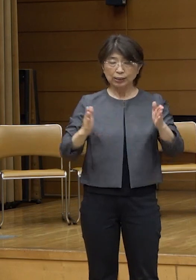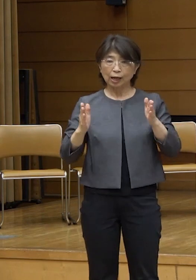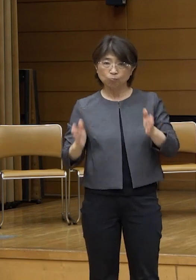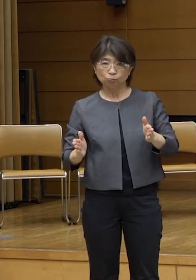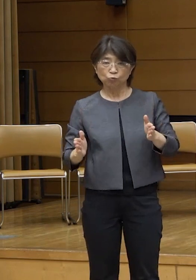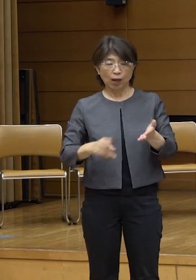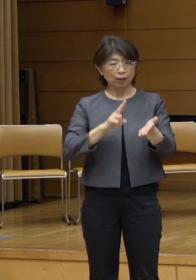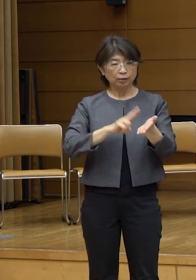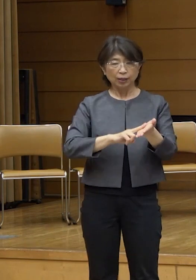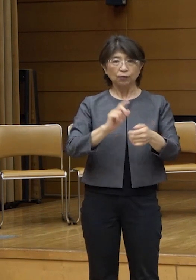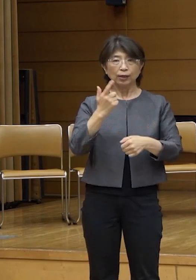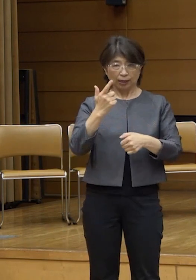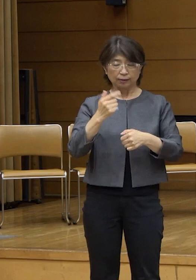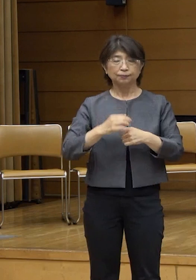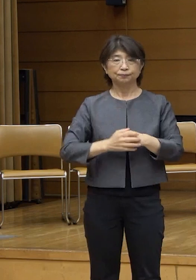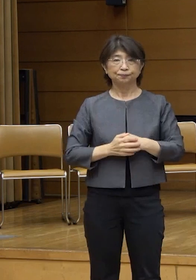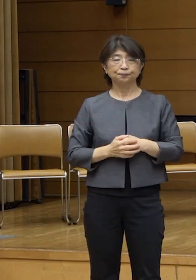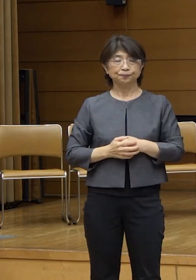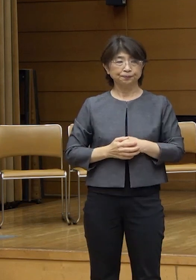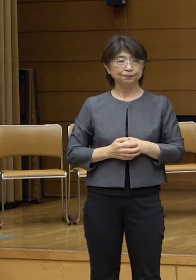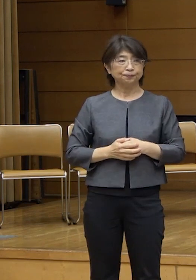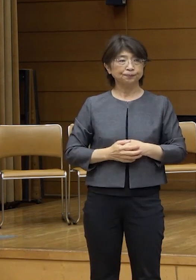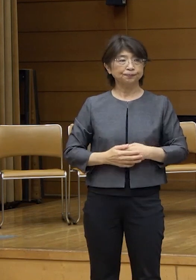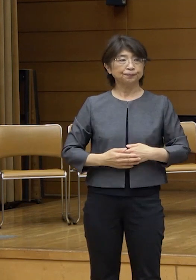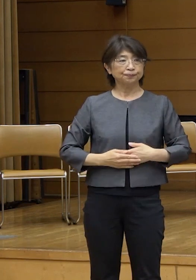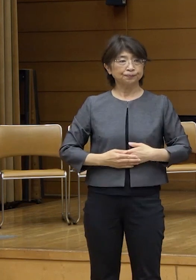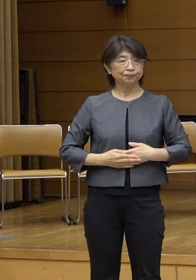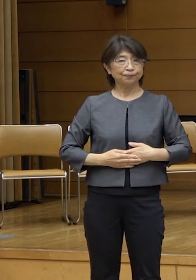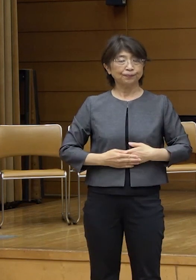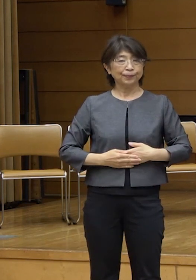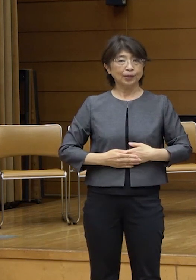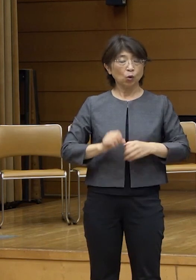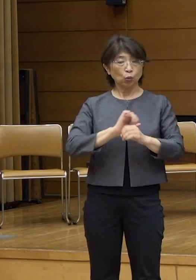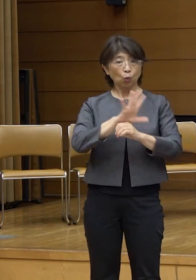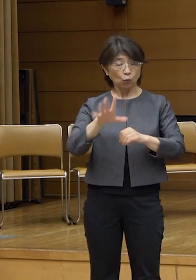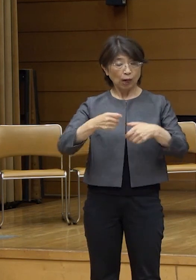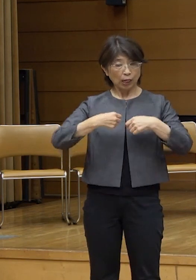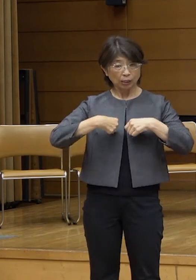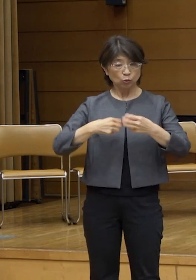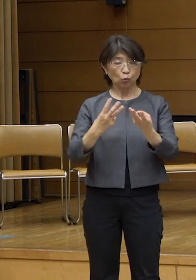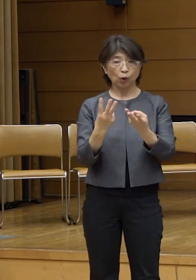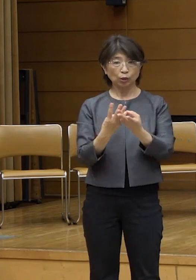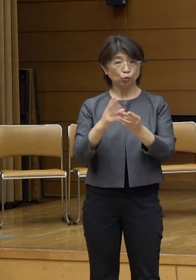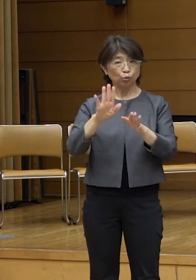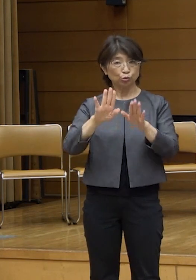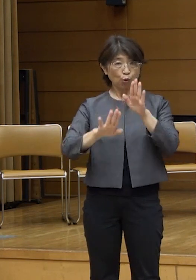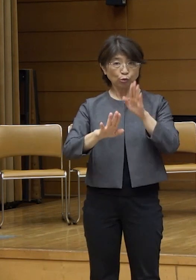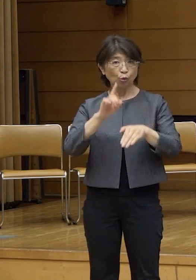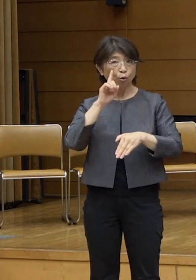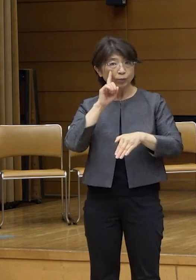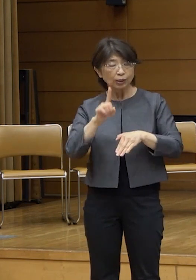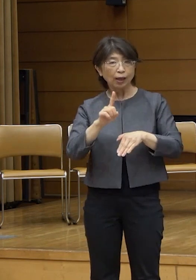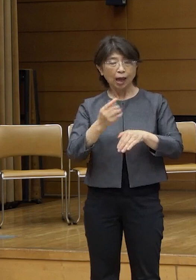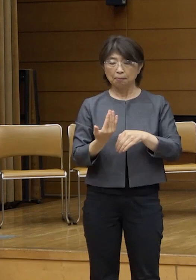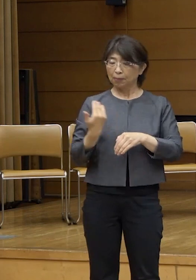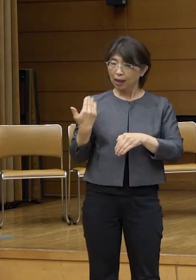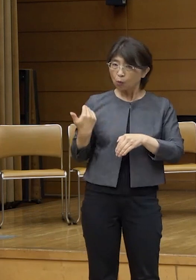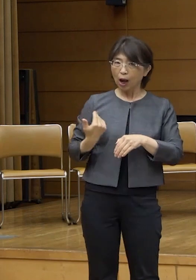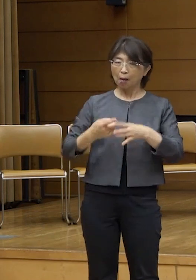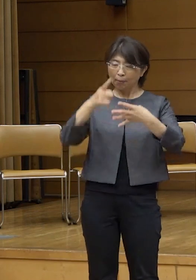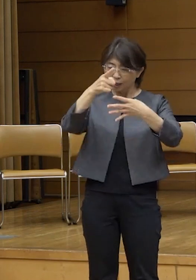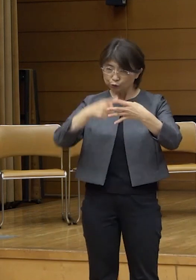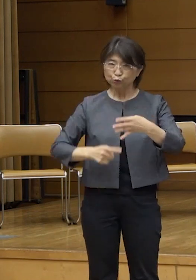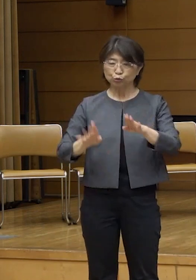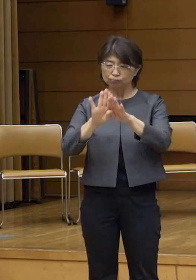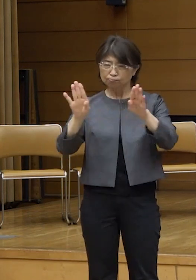ではございません。そこはちょっと感染の状況に応じて、まあ、以前毎週のようにやったこともありましたけれども、そ